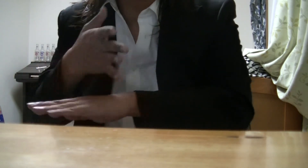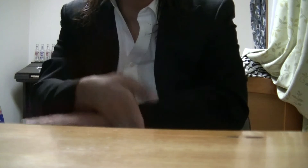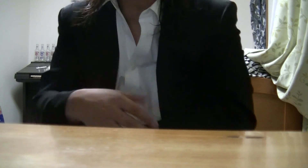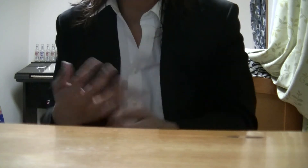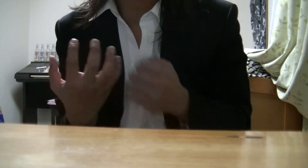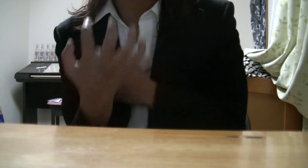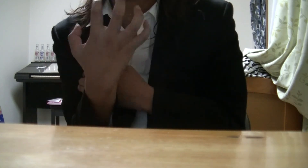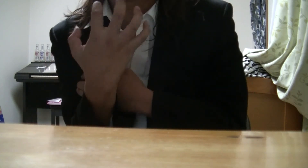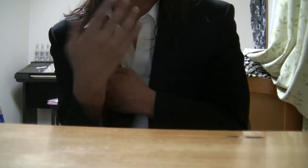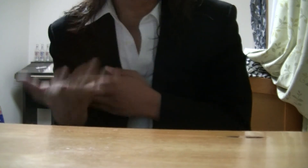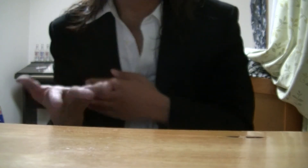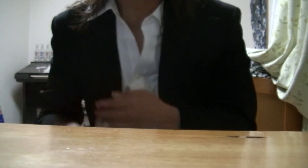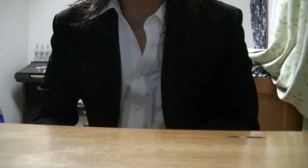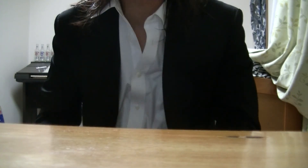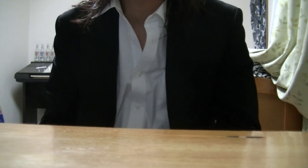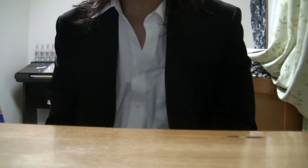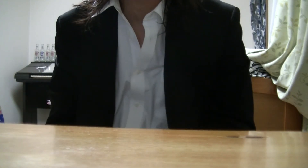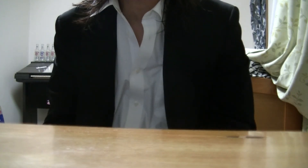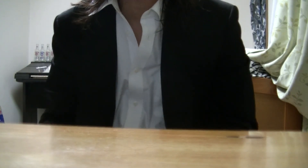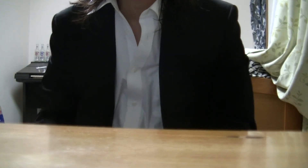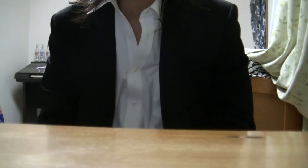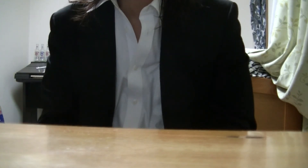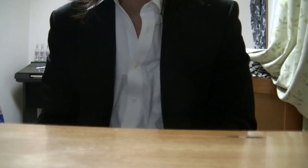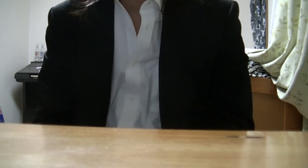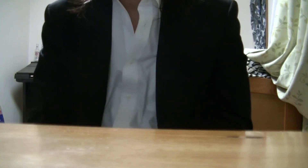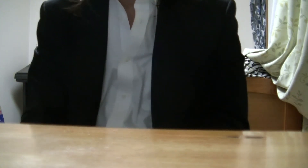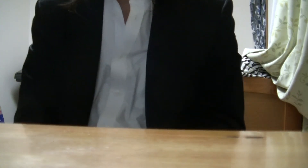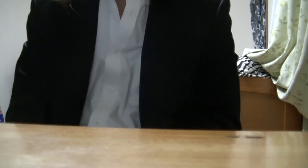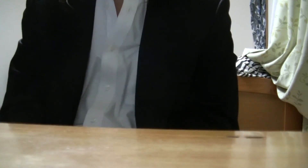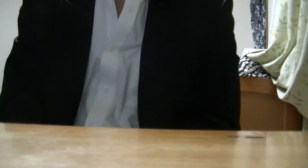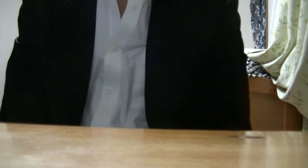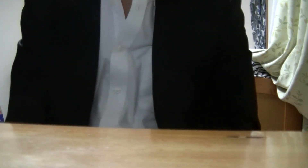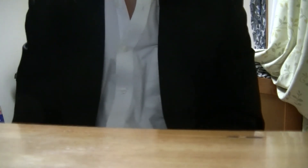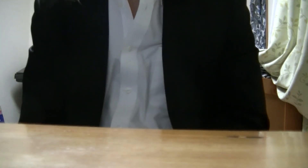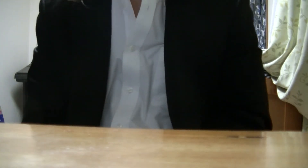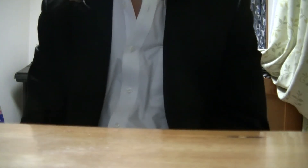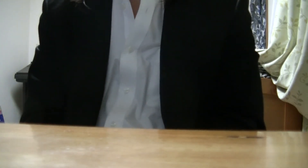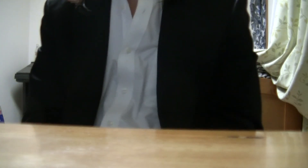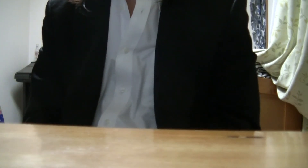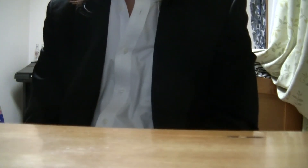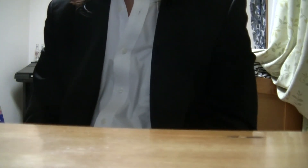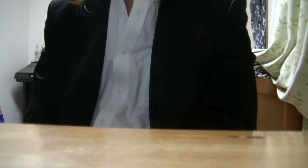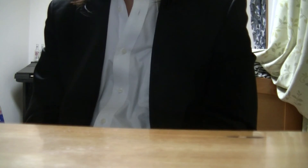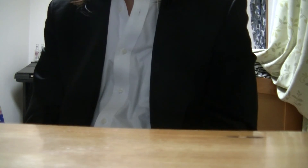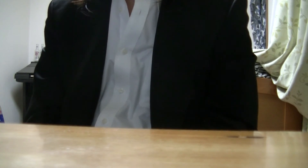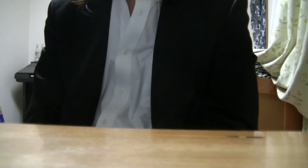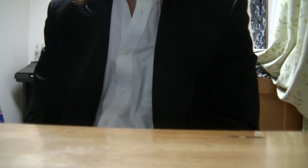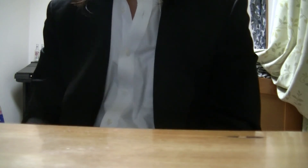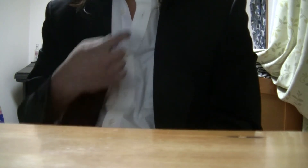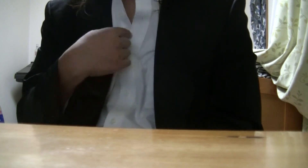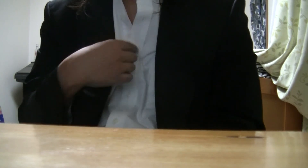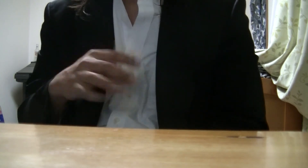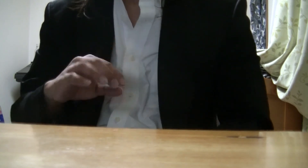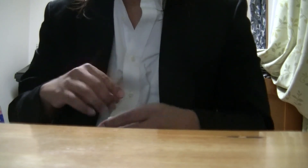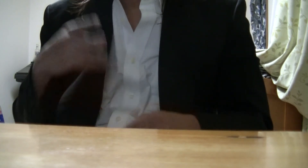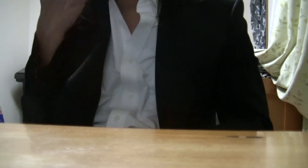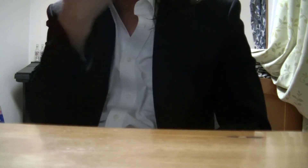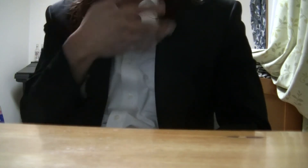ですよ。ちょっともし見つからなかったら、俺が見つけたら後で僕のフェイスブックに上げときます。その本